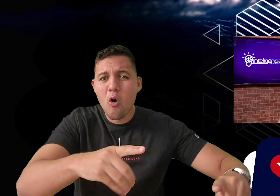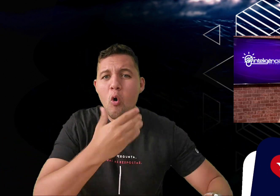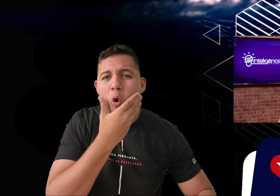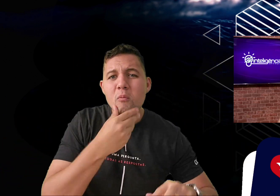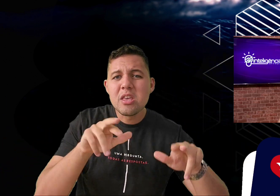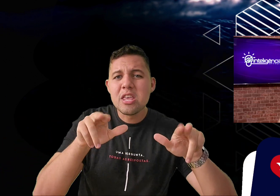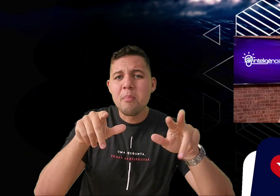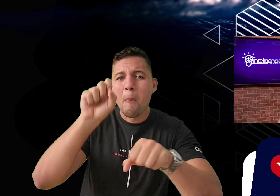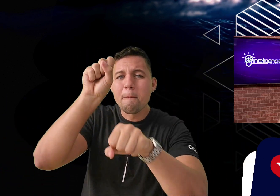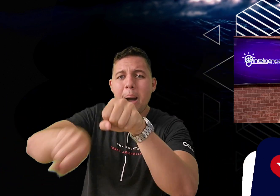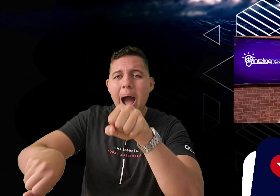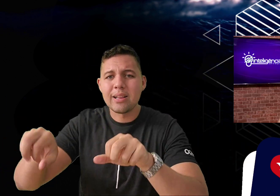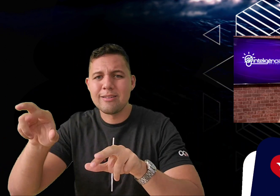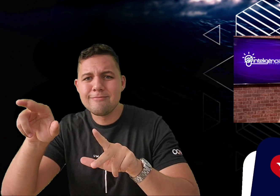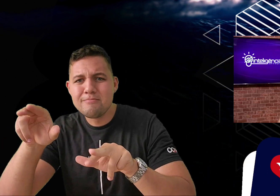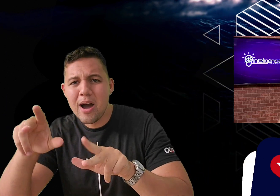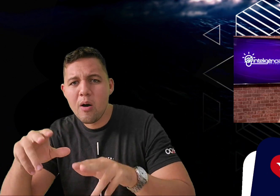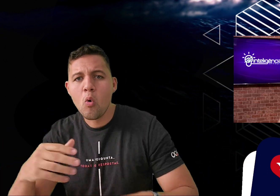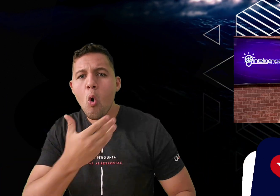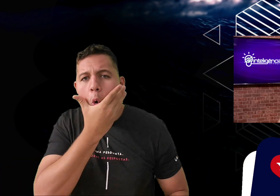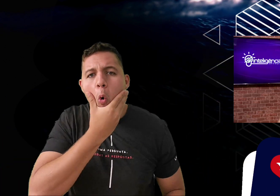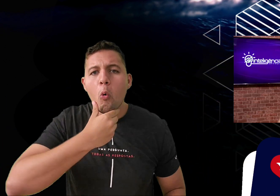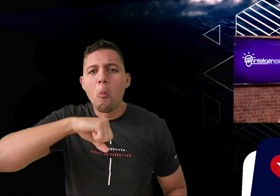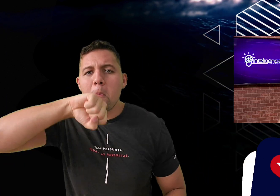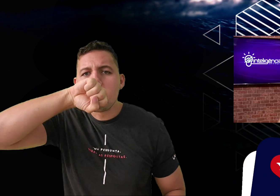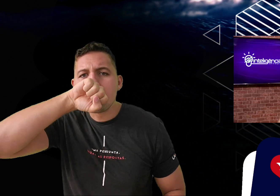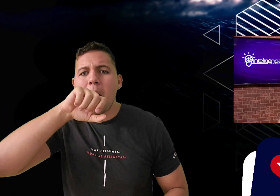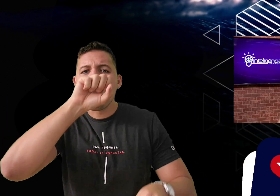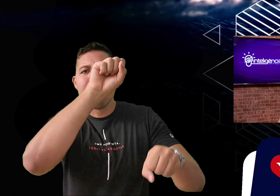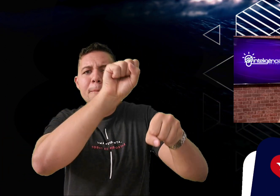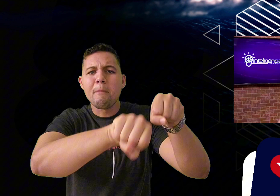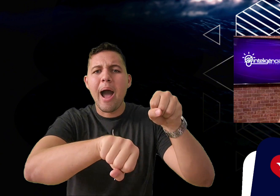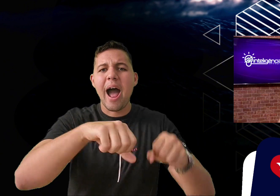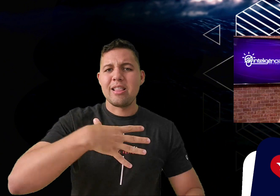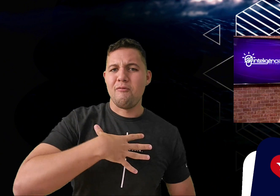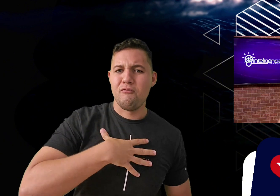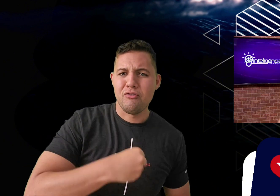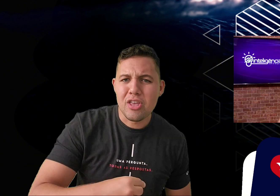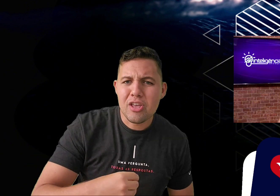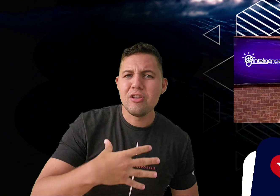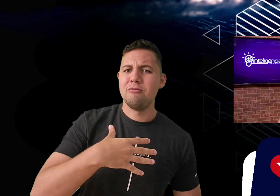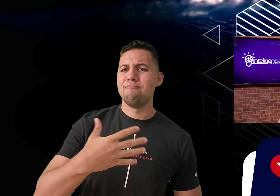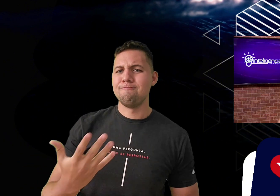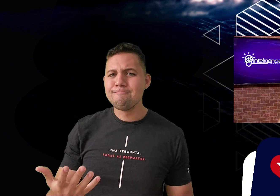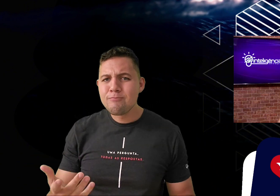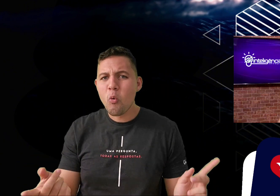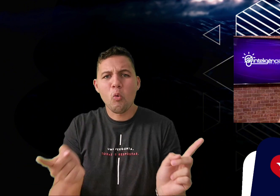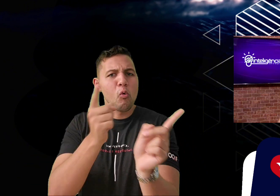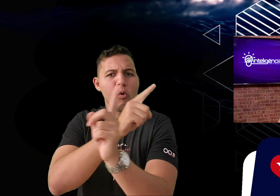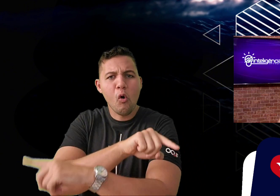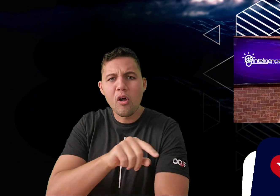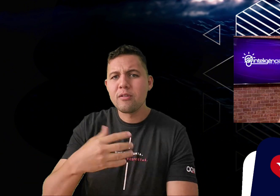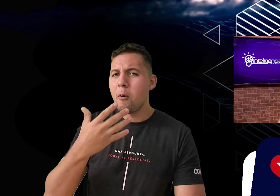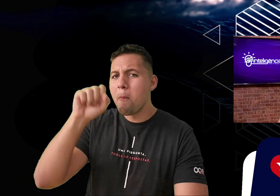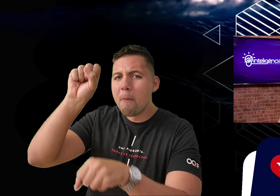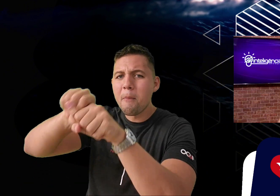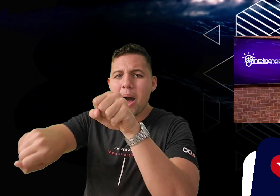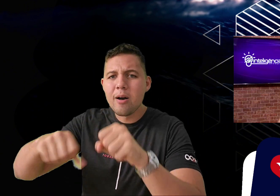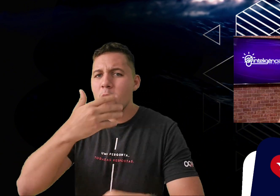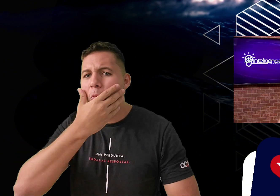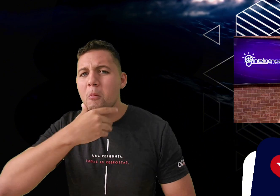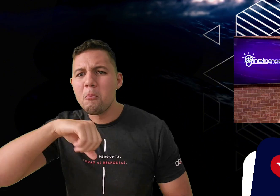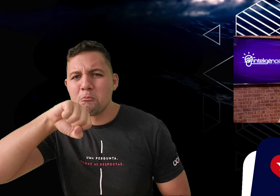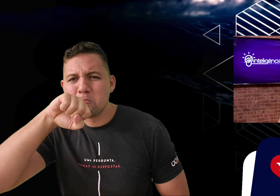divórcios, irmão matando irmão, pais matando os filhos e vice-versa. O ódio imperando nos